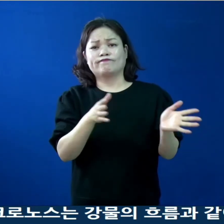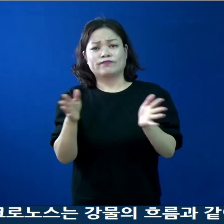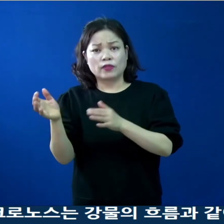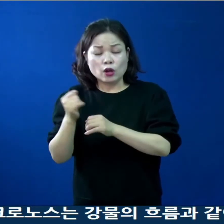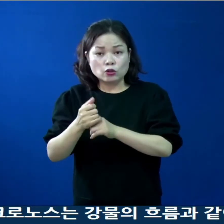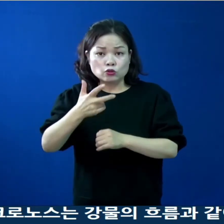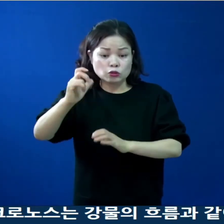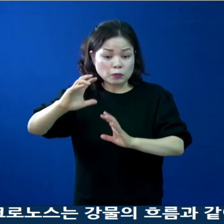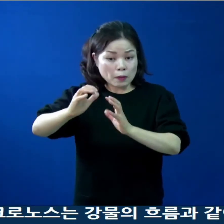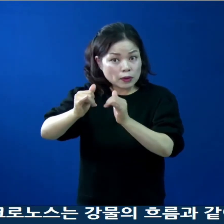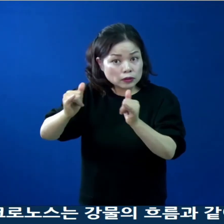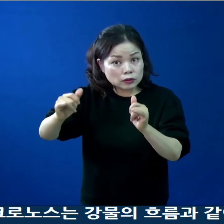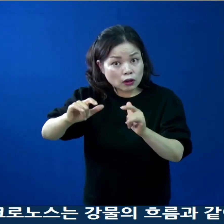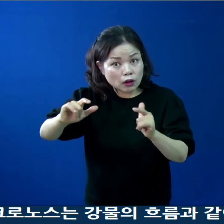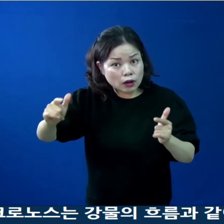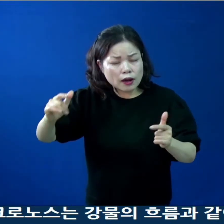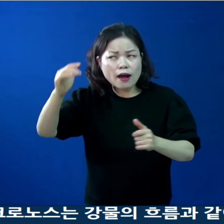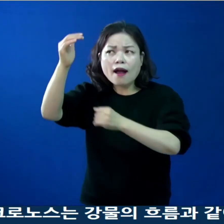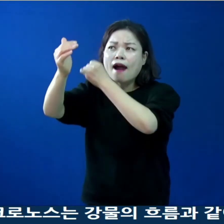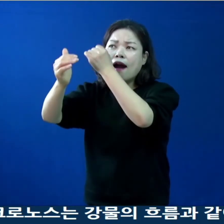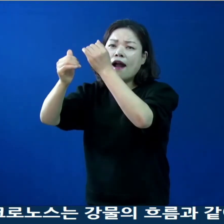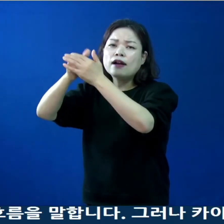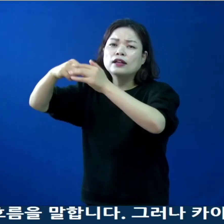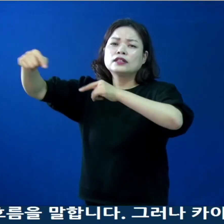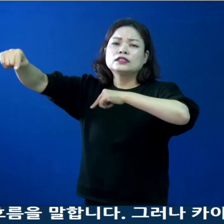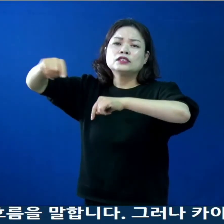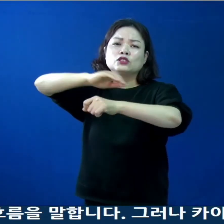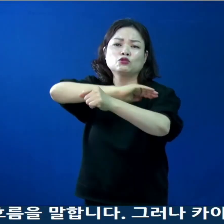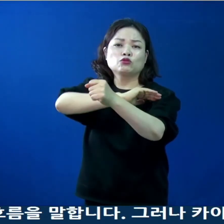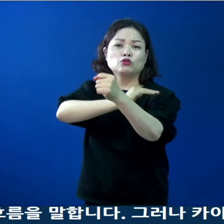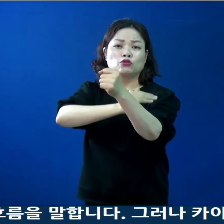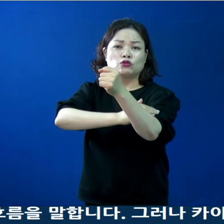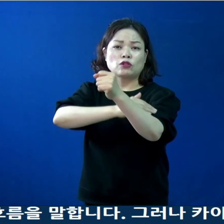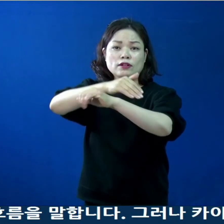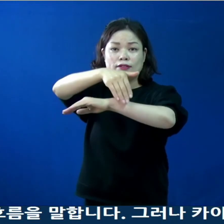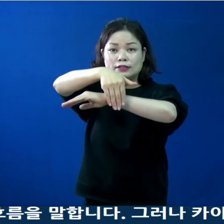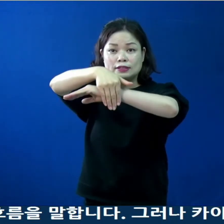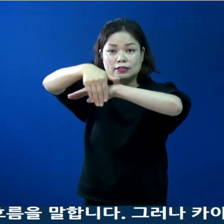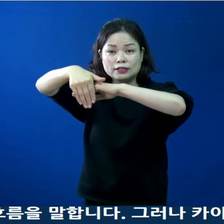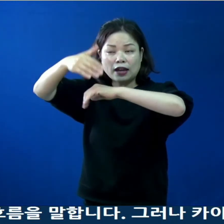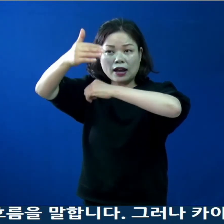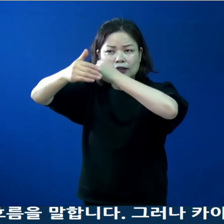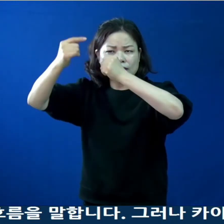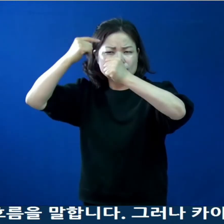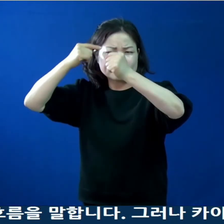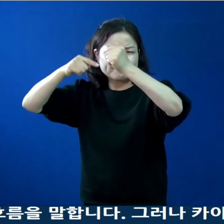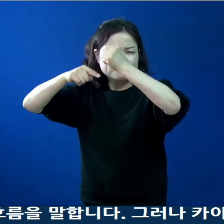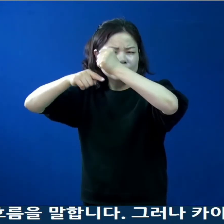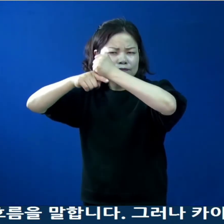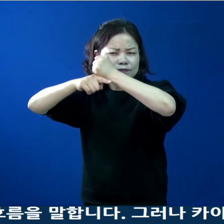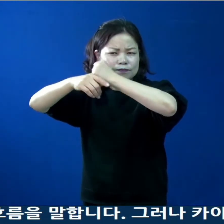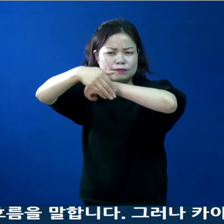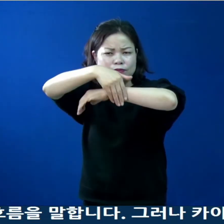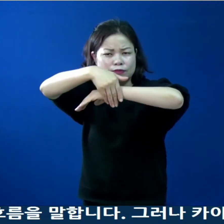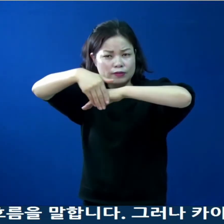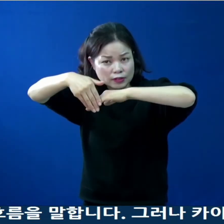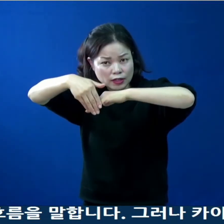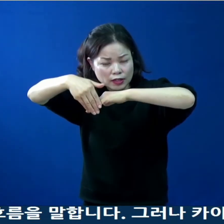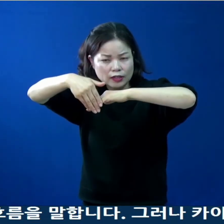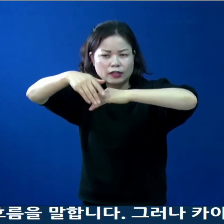주님의 백성들은 하나님의 주권과 섭리, 하나님의 뜻과 계획과 사명 가운데